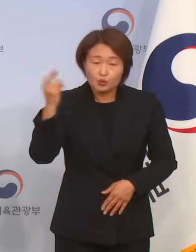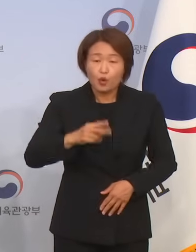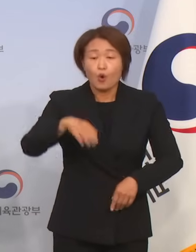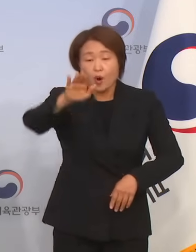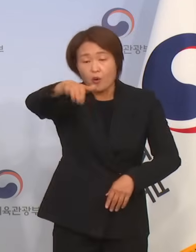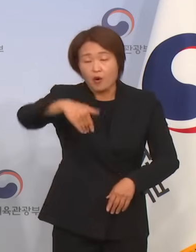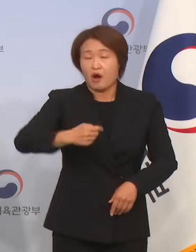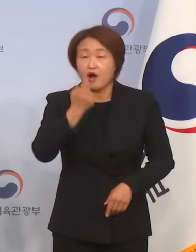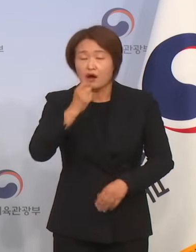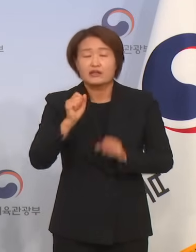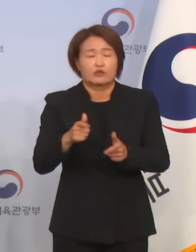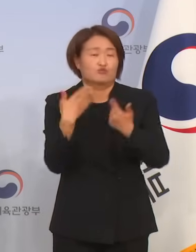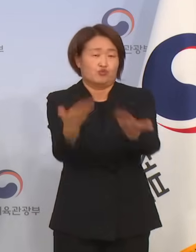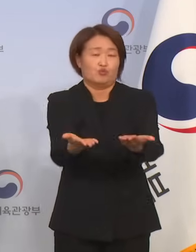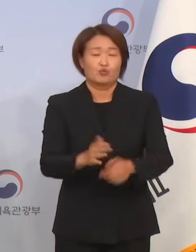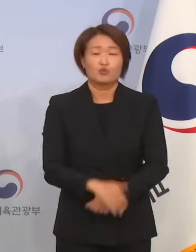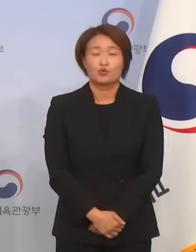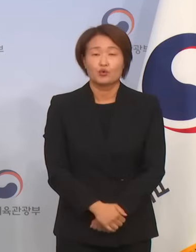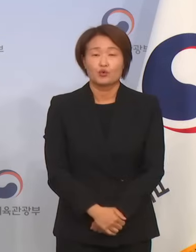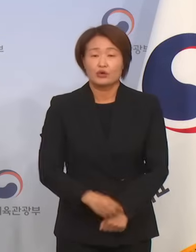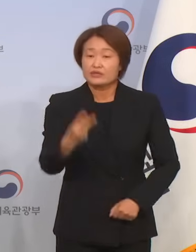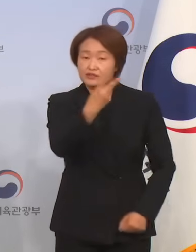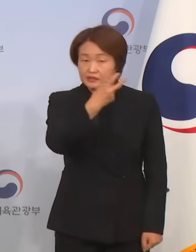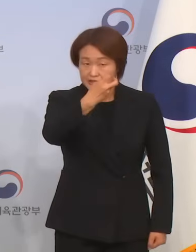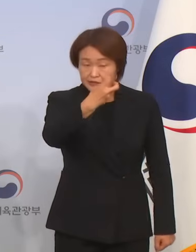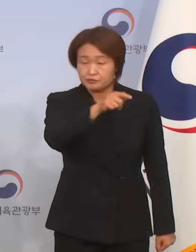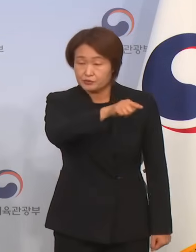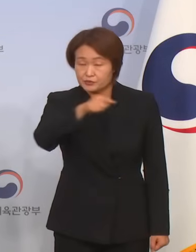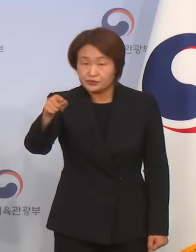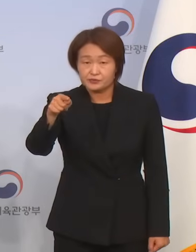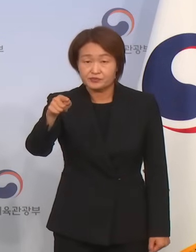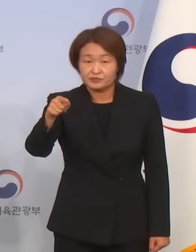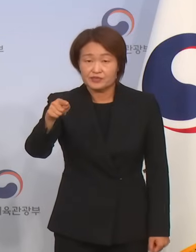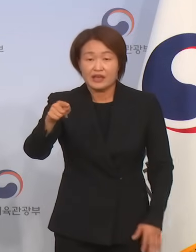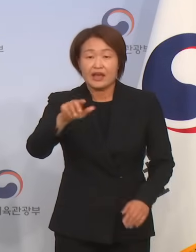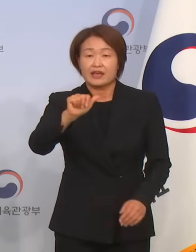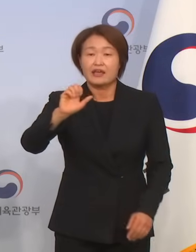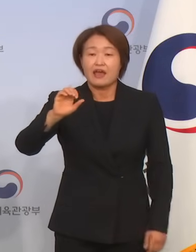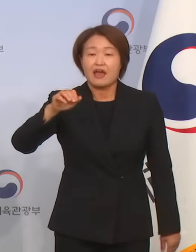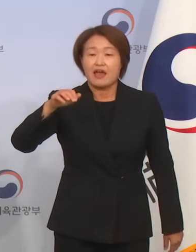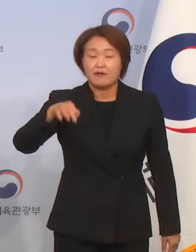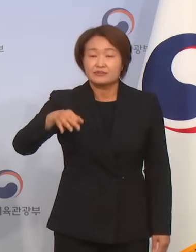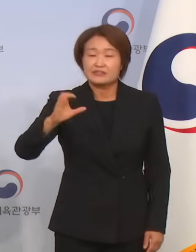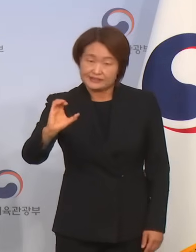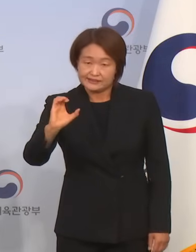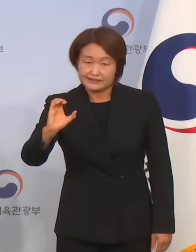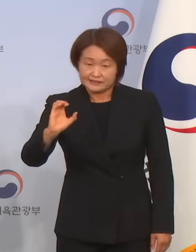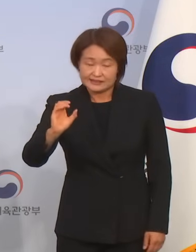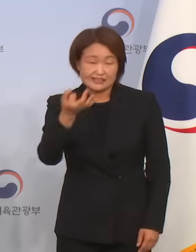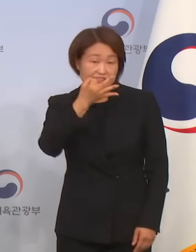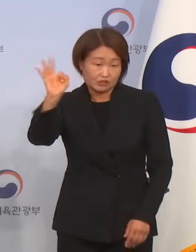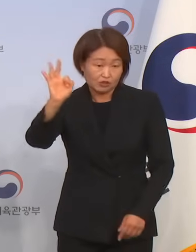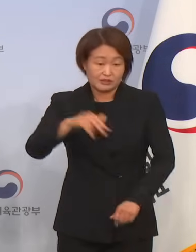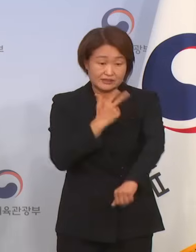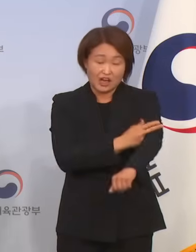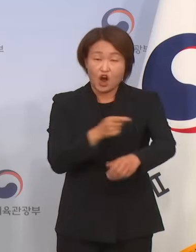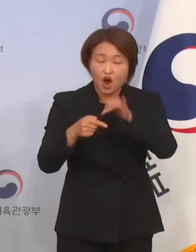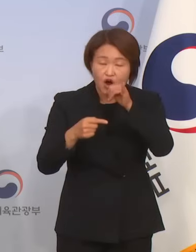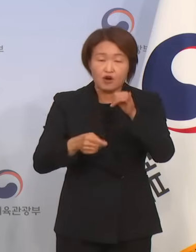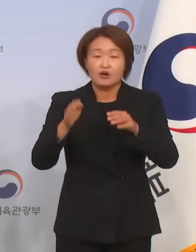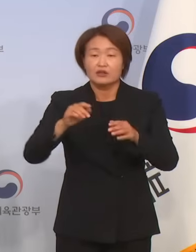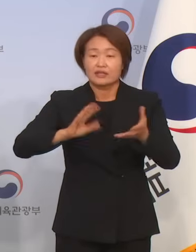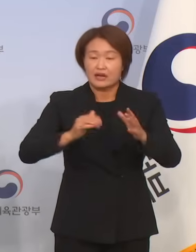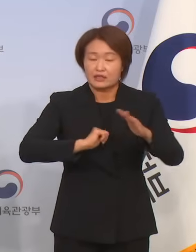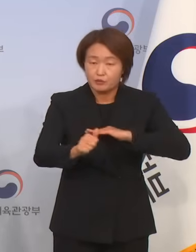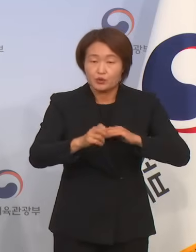부여했습니다. 축구협회는 2020년부터 AFC가 인정하는 지도자 자격증 중 국가대표